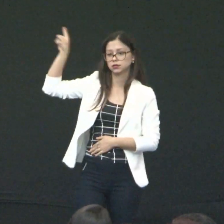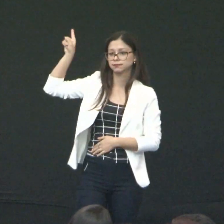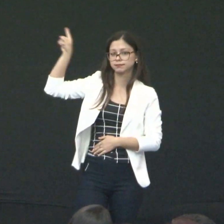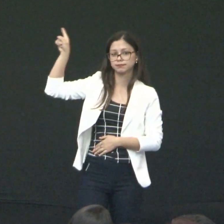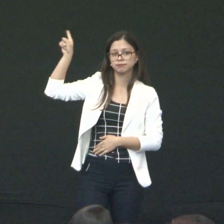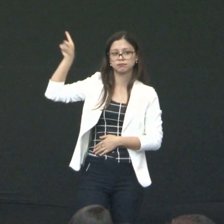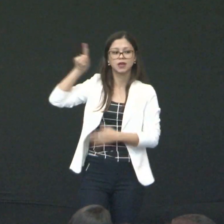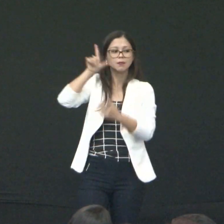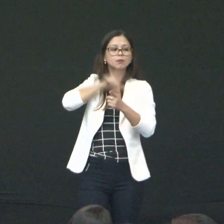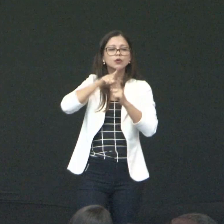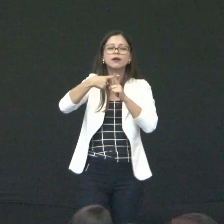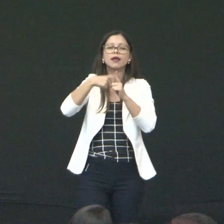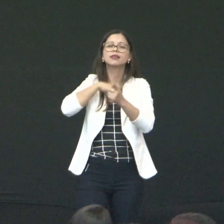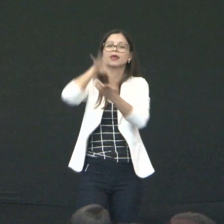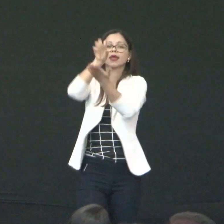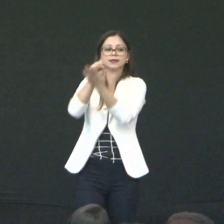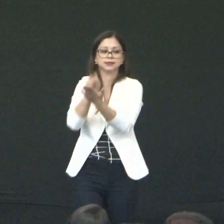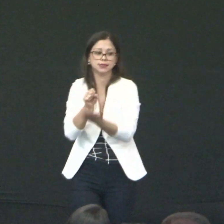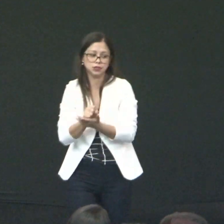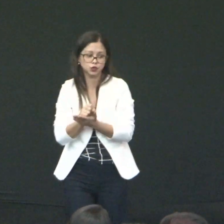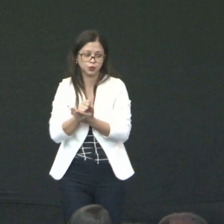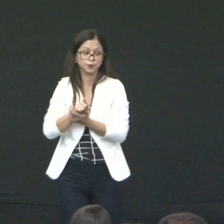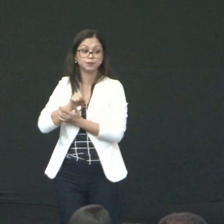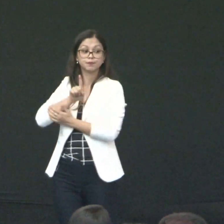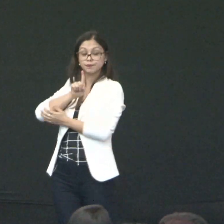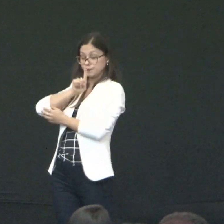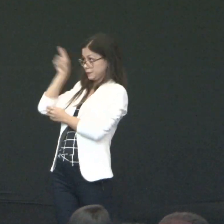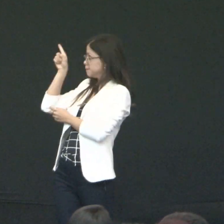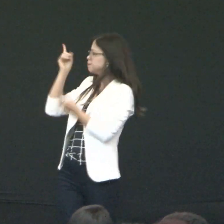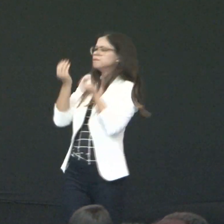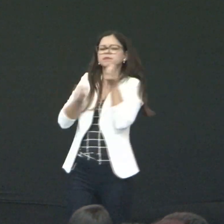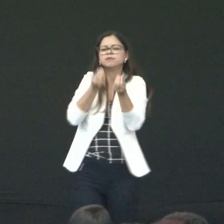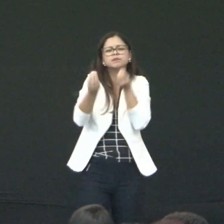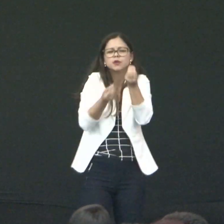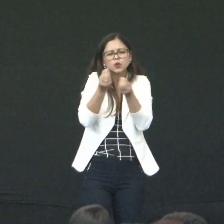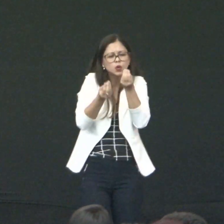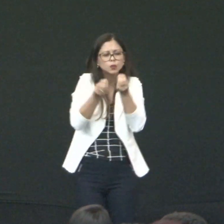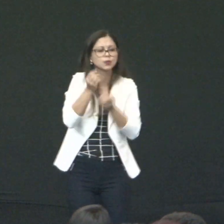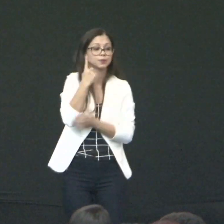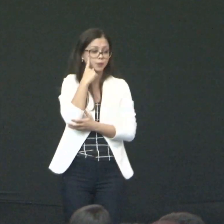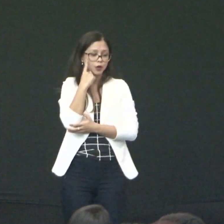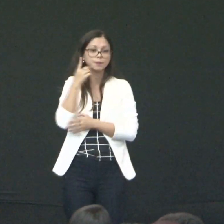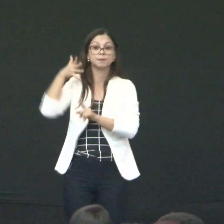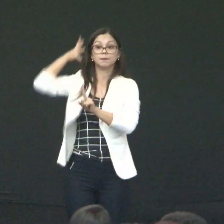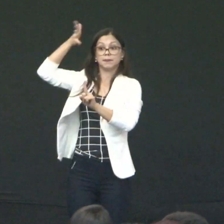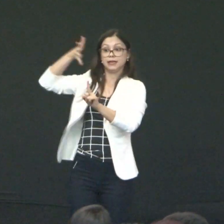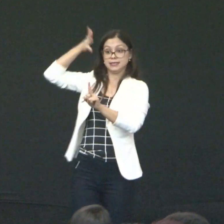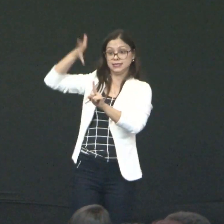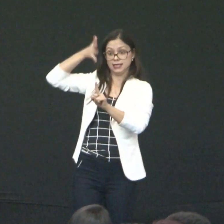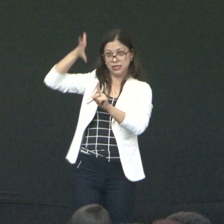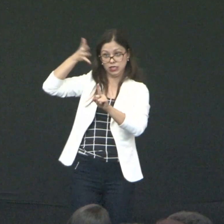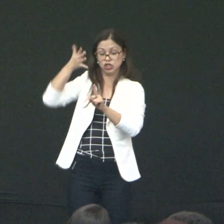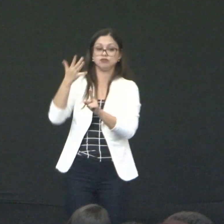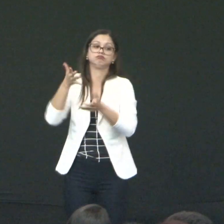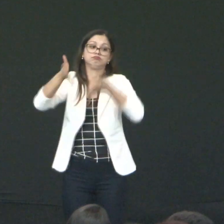recorte da minha pesquisa. Exatamente por eu ter mais dados voltados à análise desse tipo de interpretação, que é